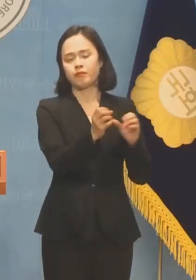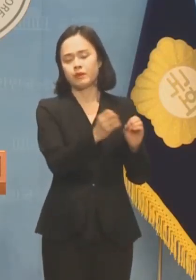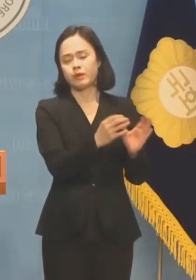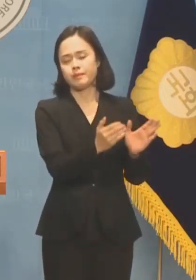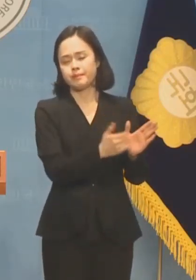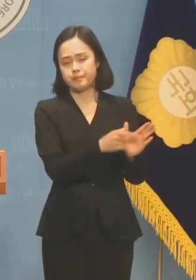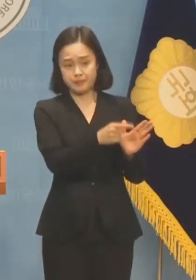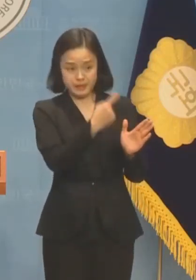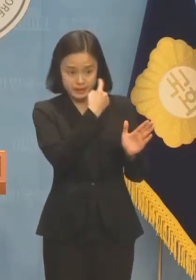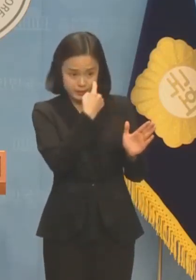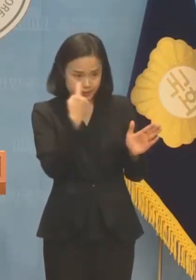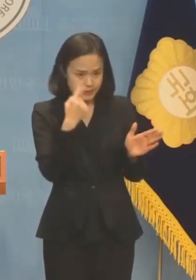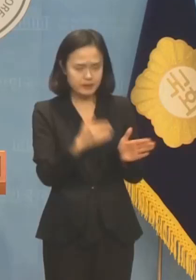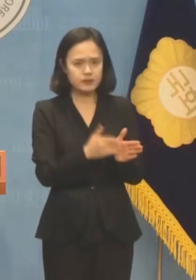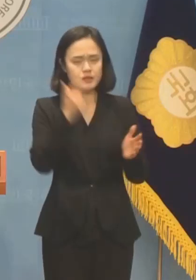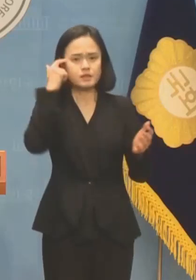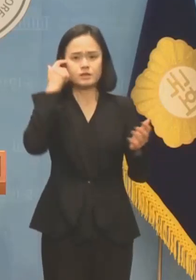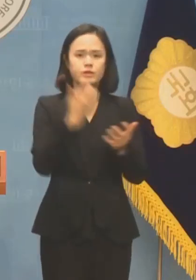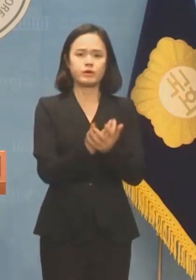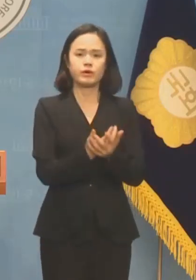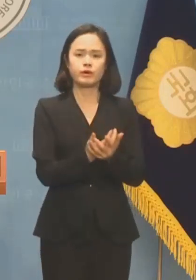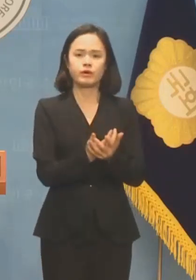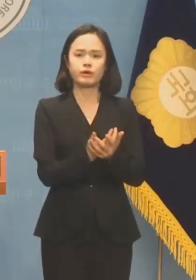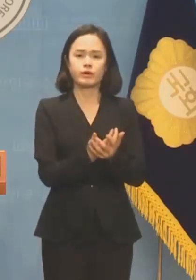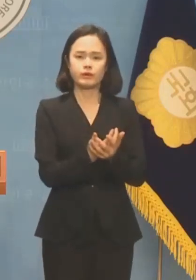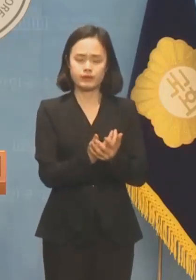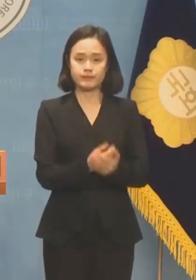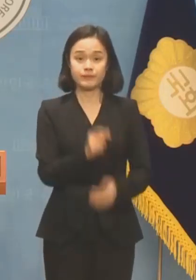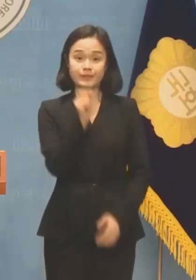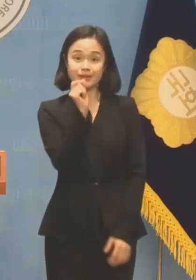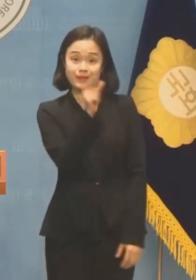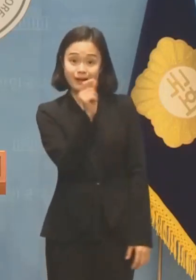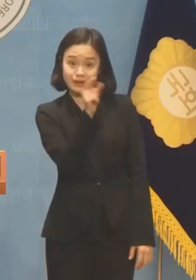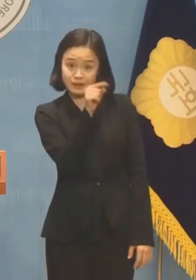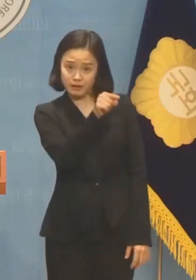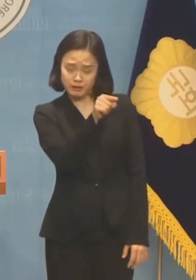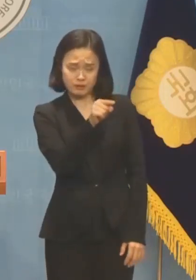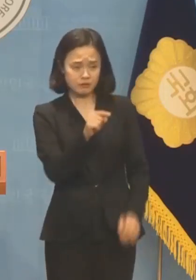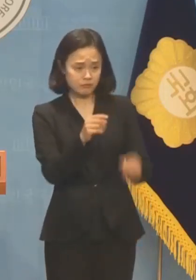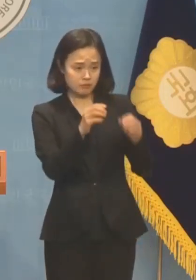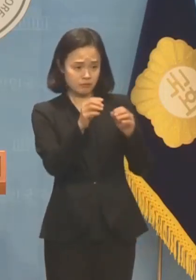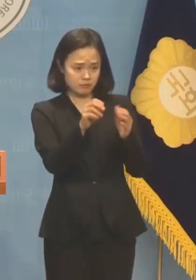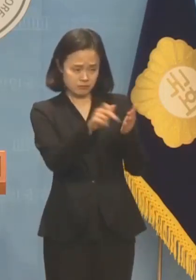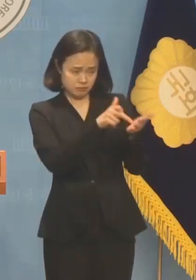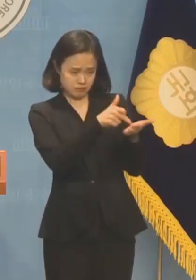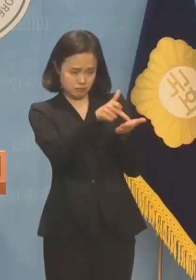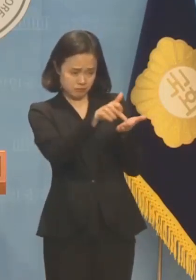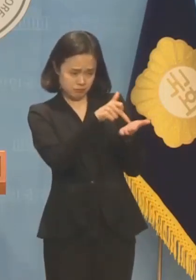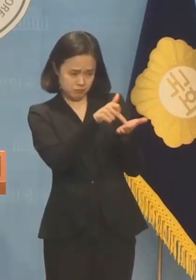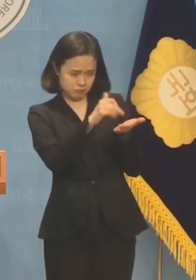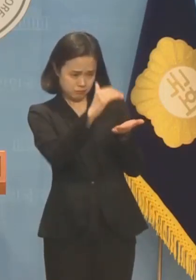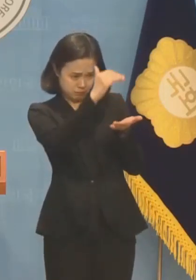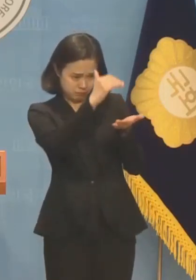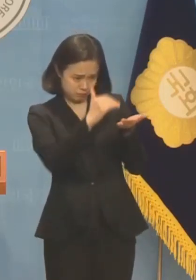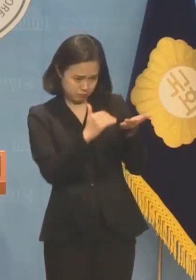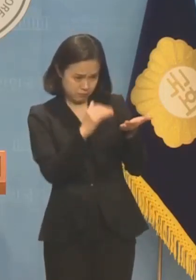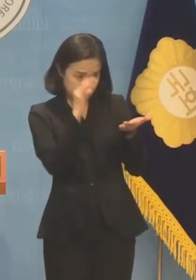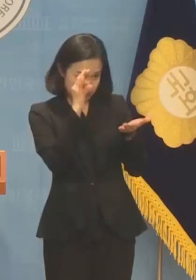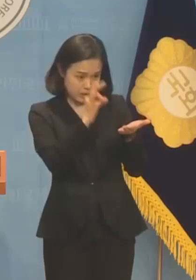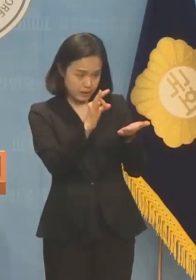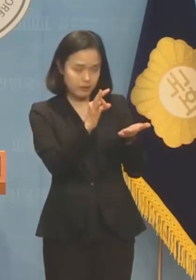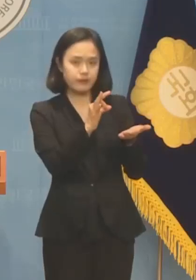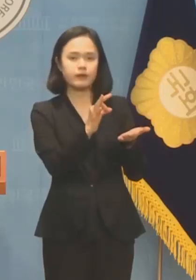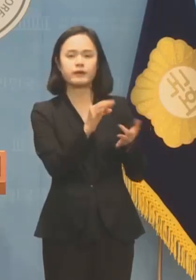복원한 명태균 씨의 카카오톡 및 텔레그램 메시지에서 확인된 사실은 단순한 의혹을 넘어서